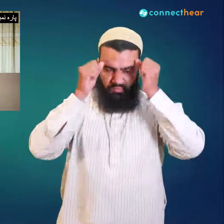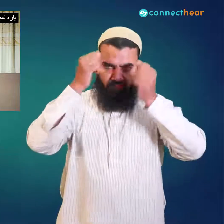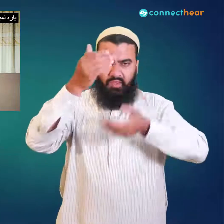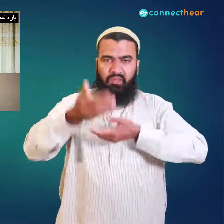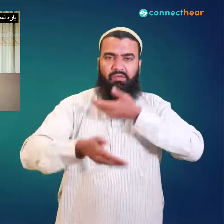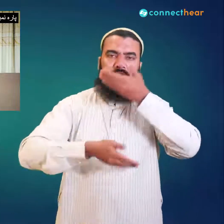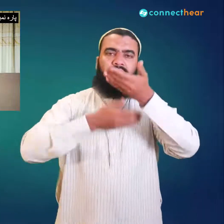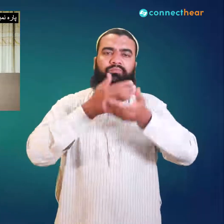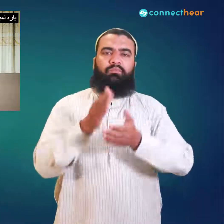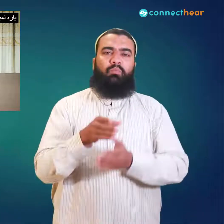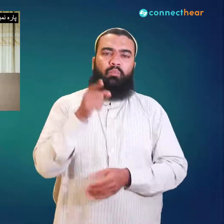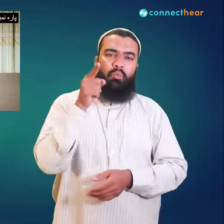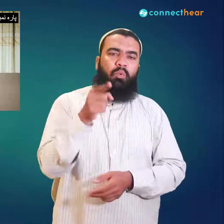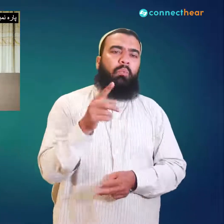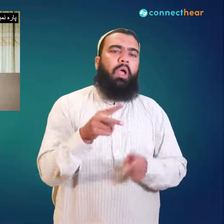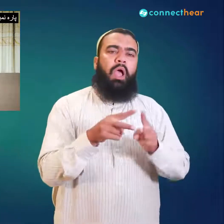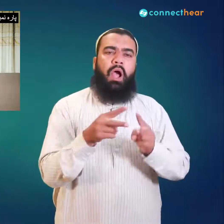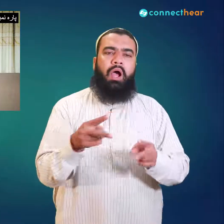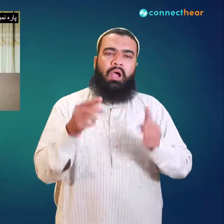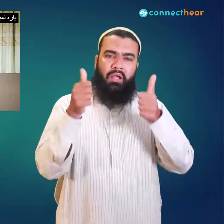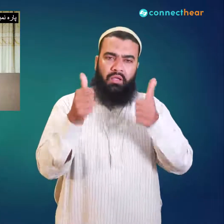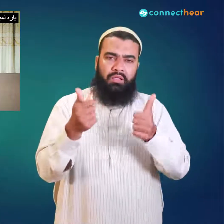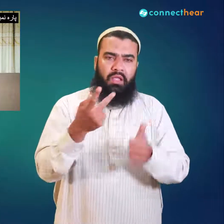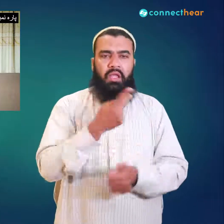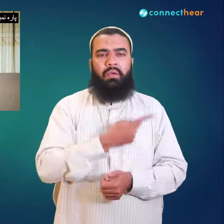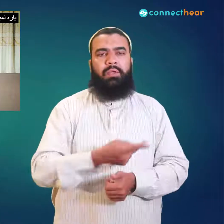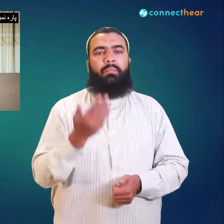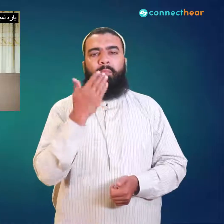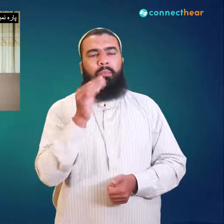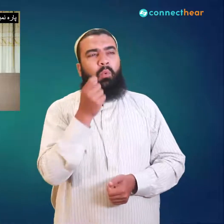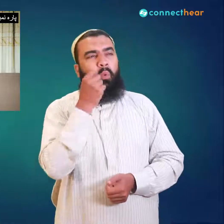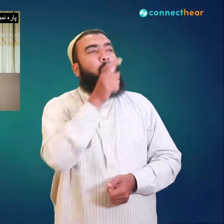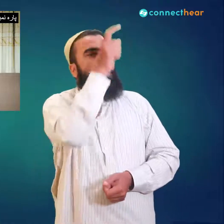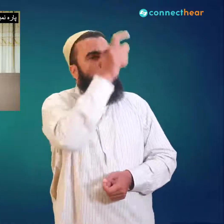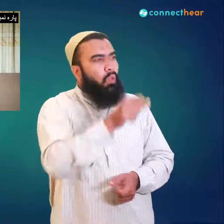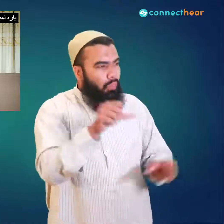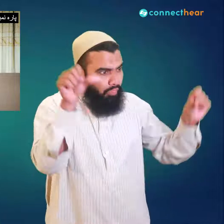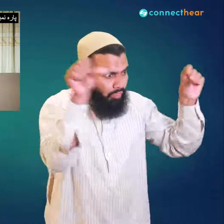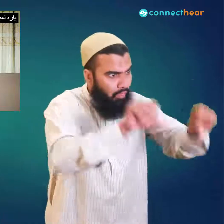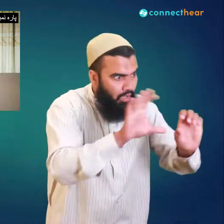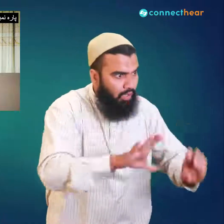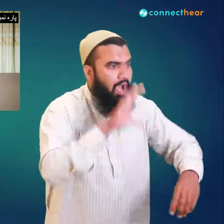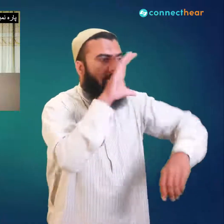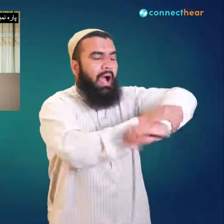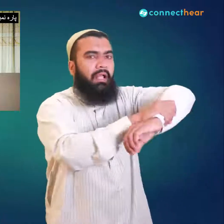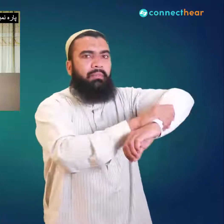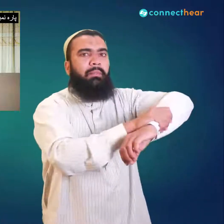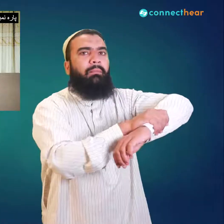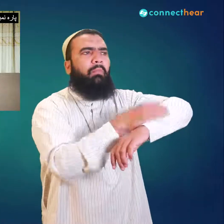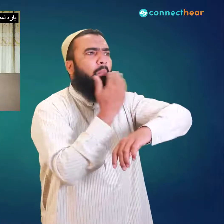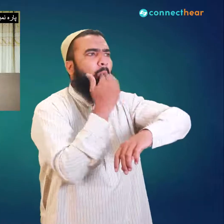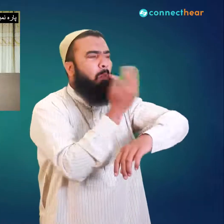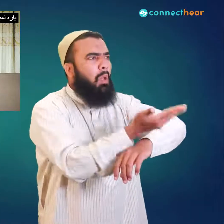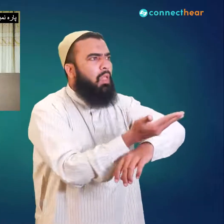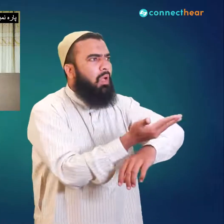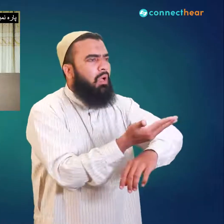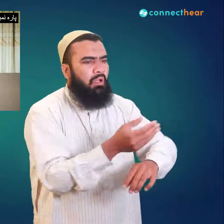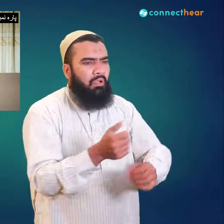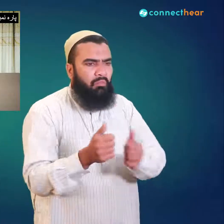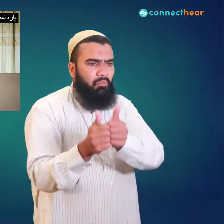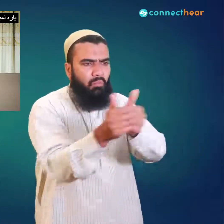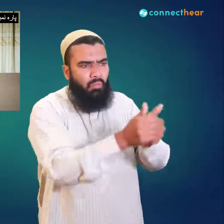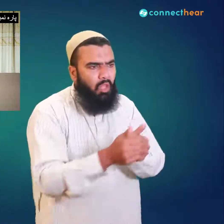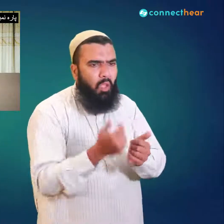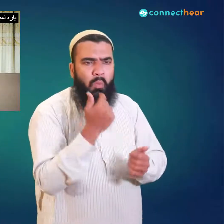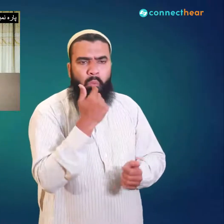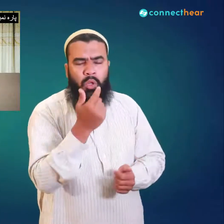وسلم نے فرمایا تمہیں چاہیے کہ تم ظالم کی مدد کرو۔ صحابہ اکرام نے فرمایا اللہ کے